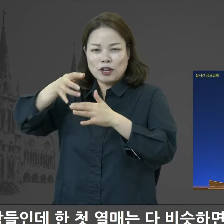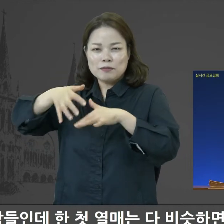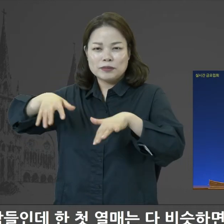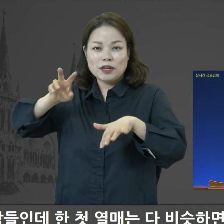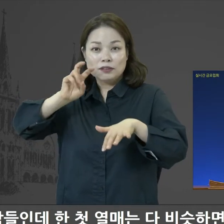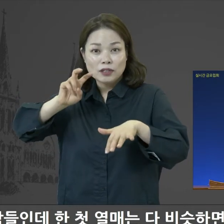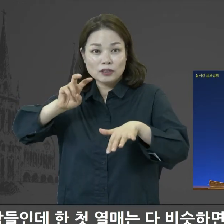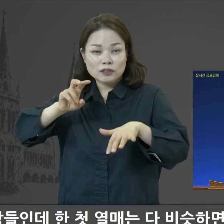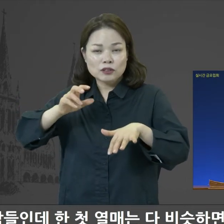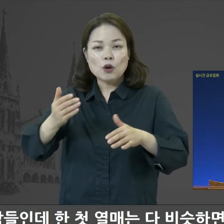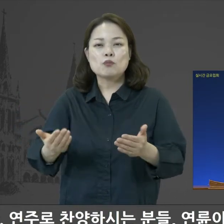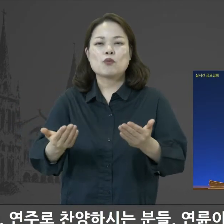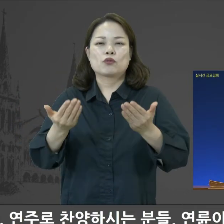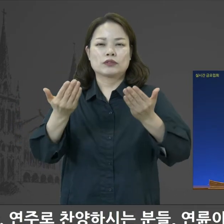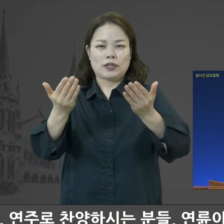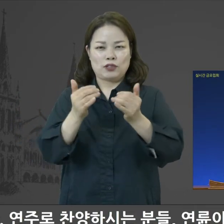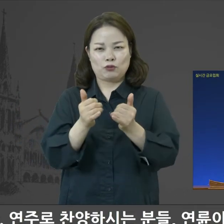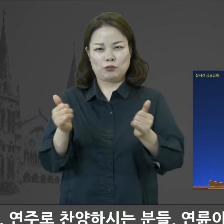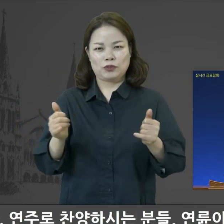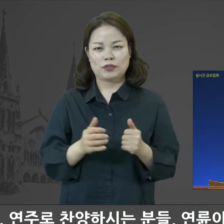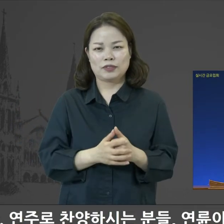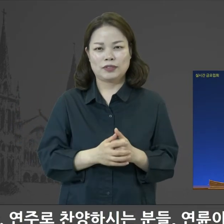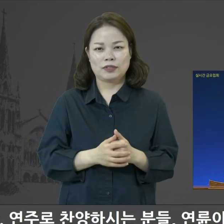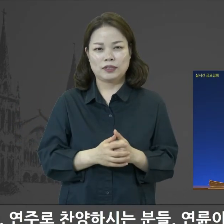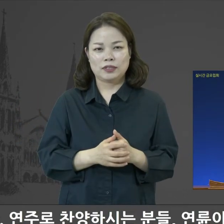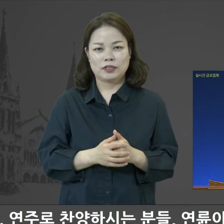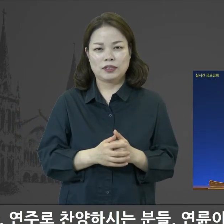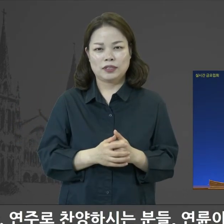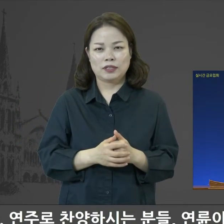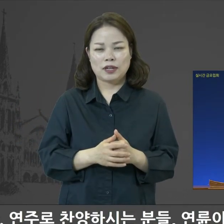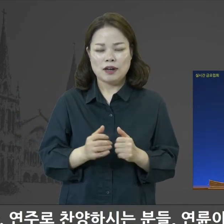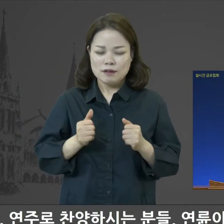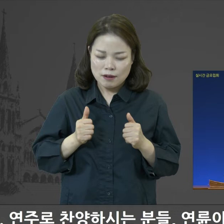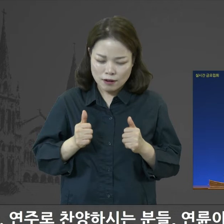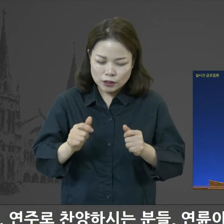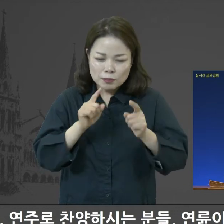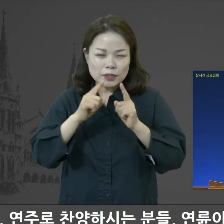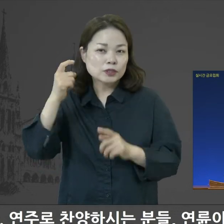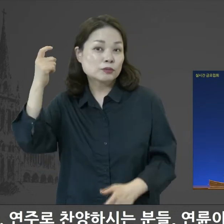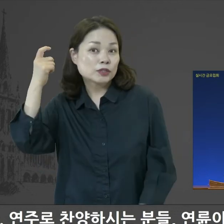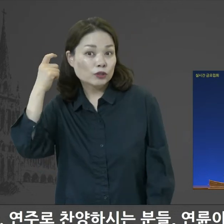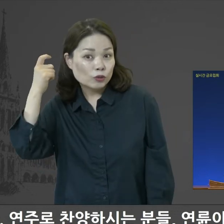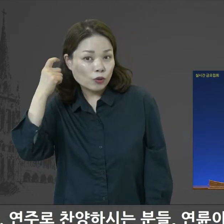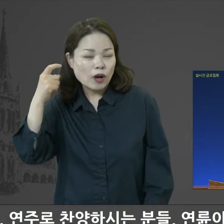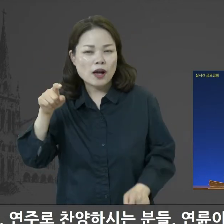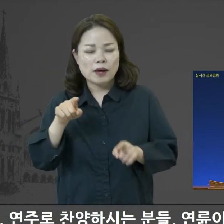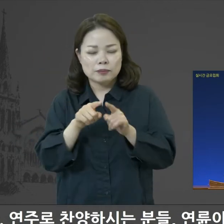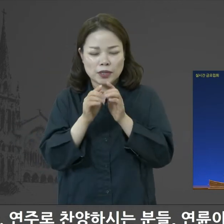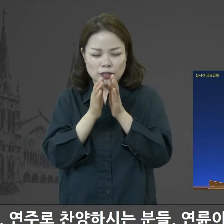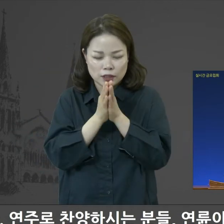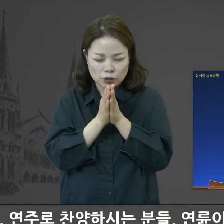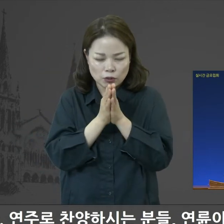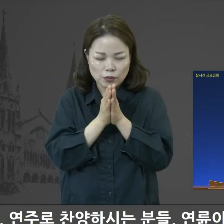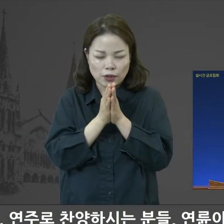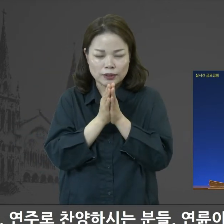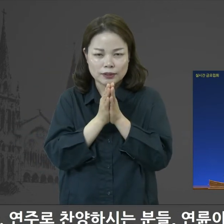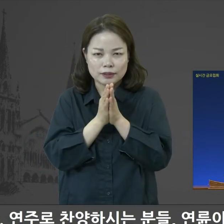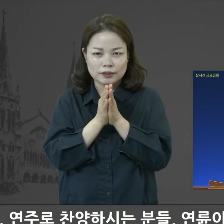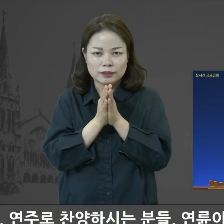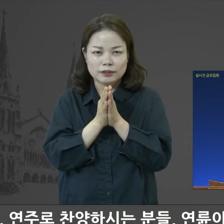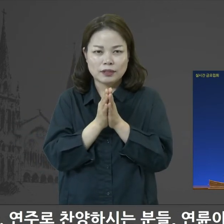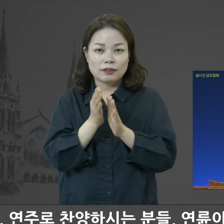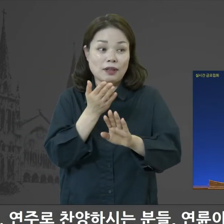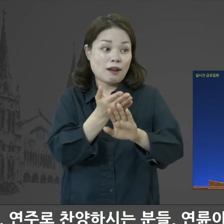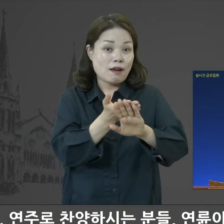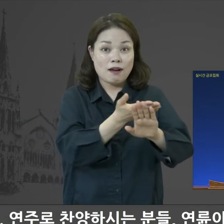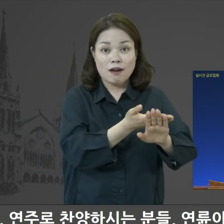찬양대원들, 오늘 봉사해 주시는 분들, 또 여기서 열심히 말씀을 듣고 같이 기도에 참여하시는 이분들이 다